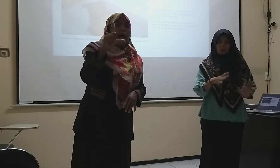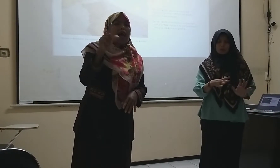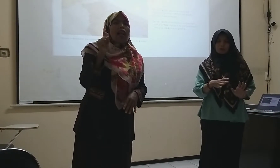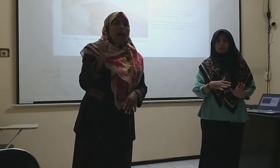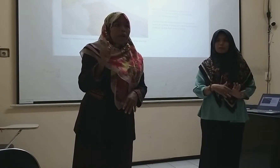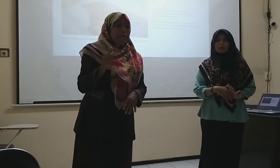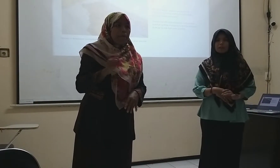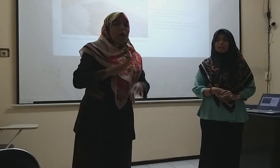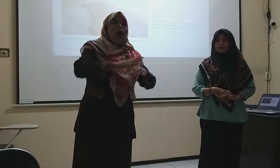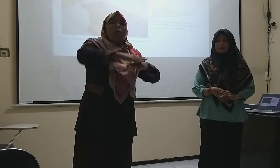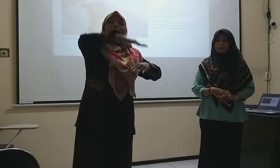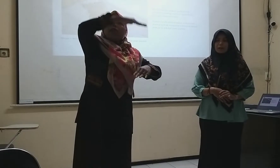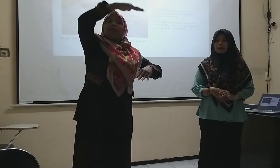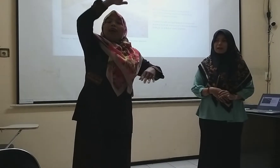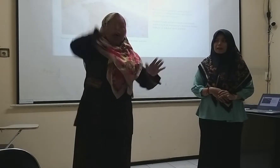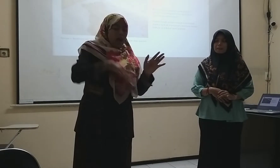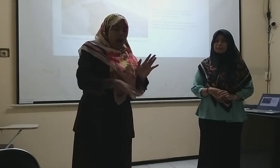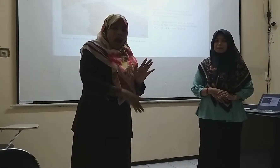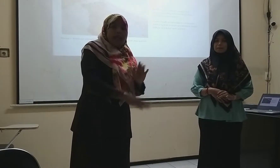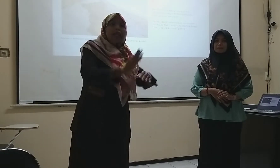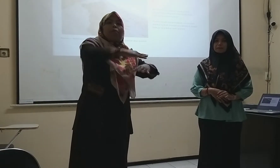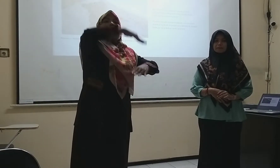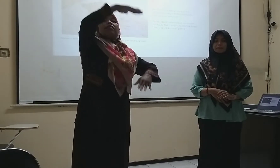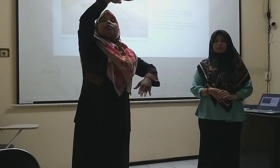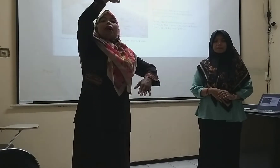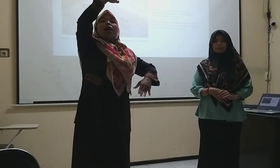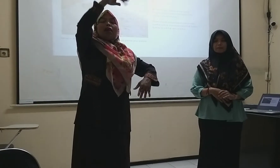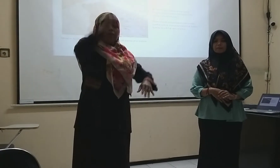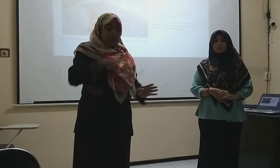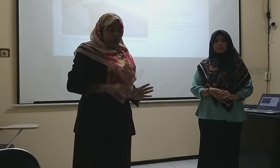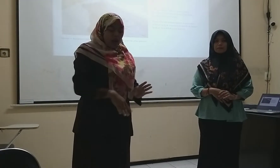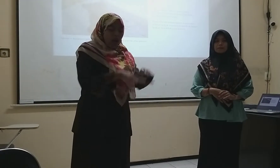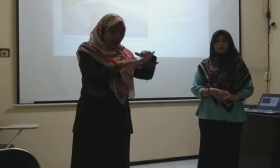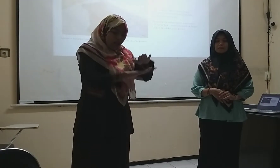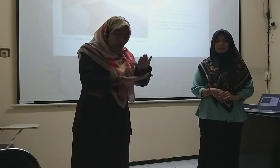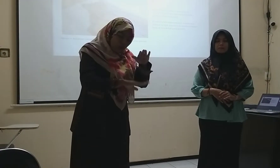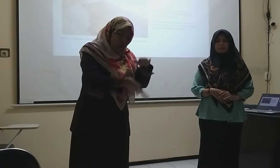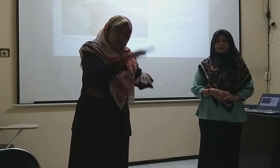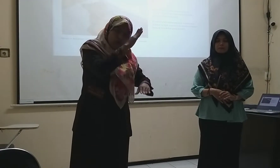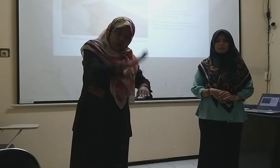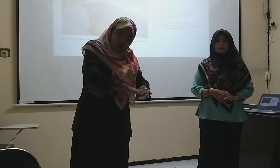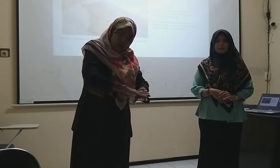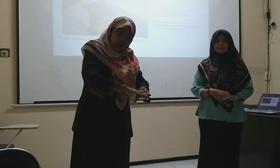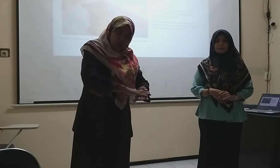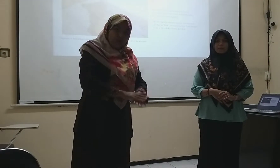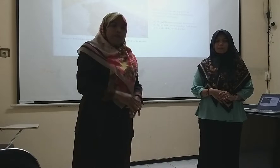pasang surut, kemudian faktor alam.